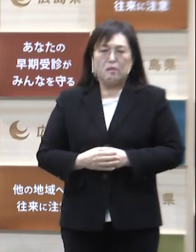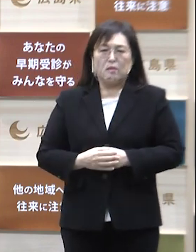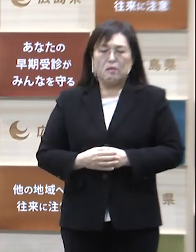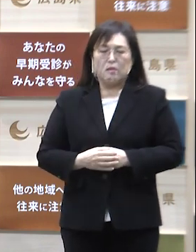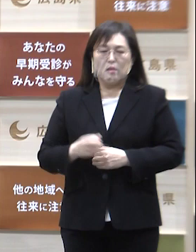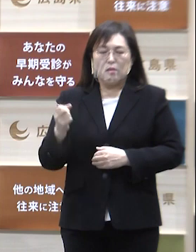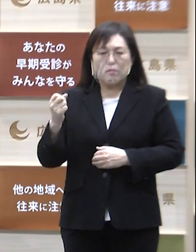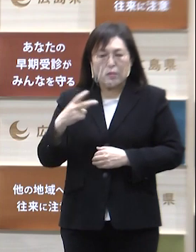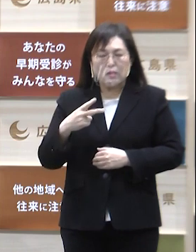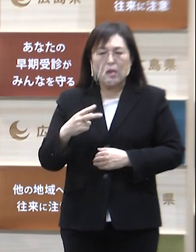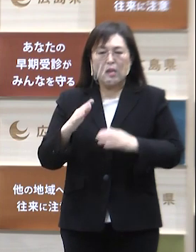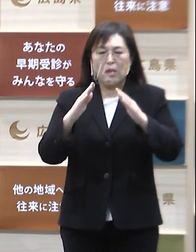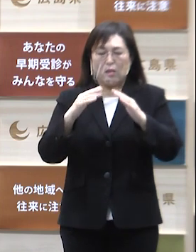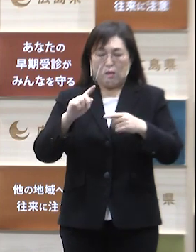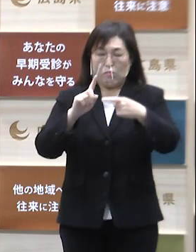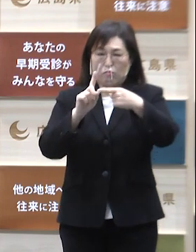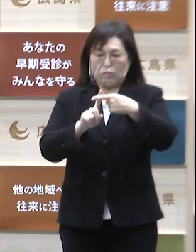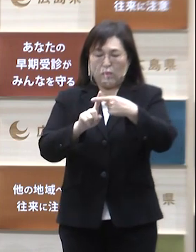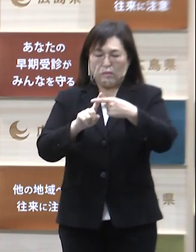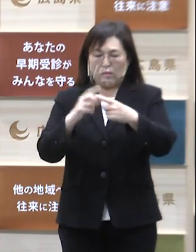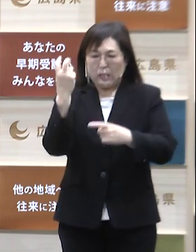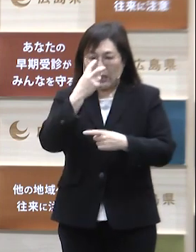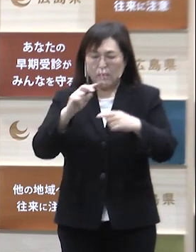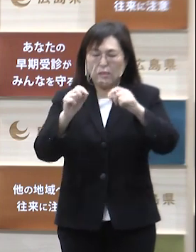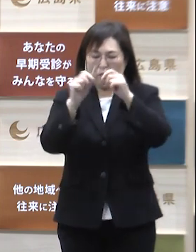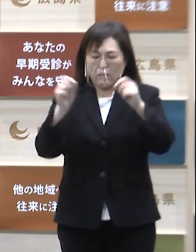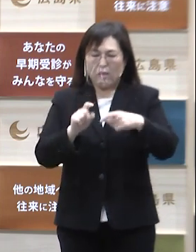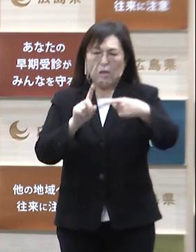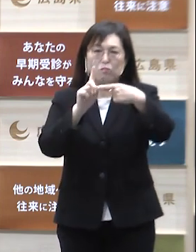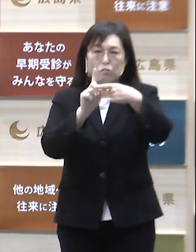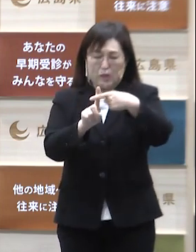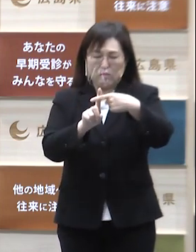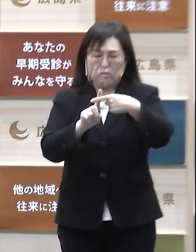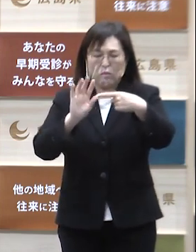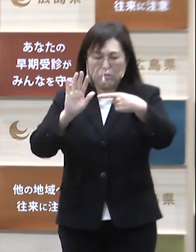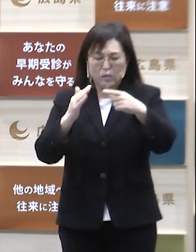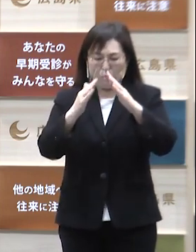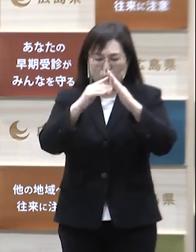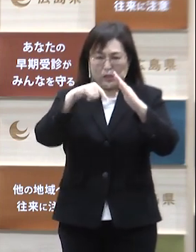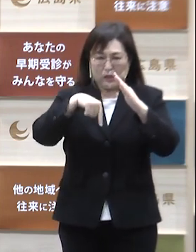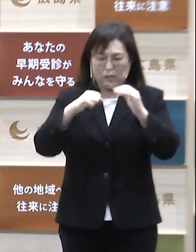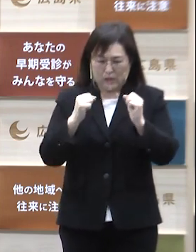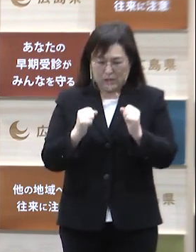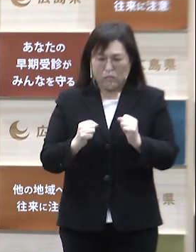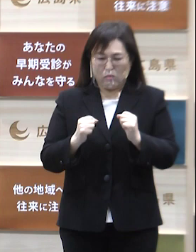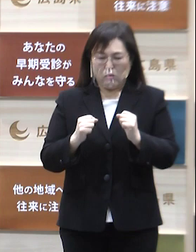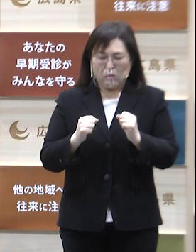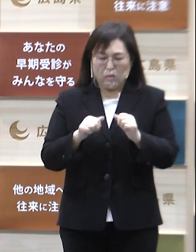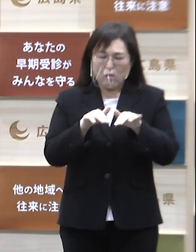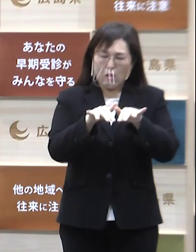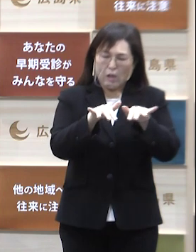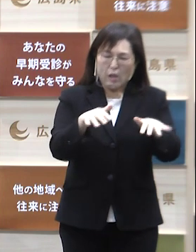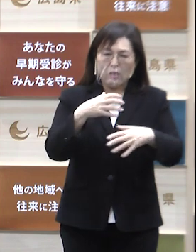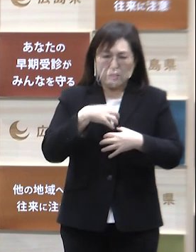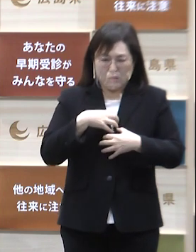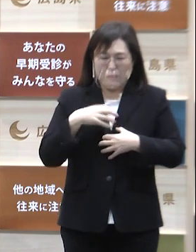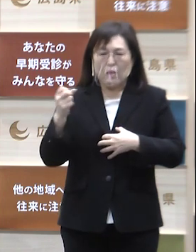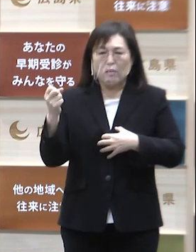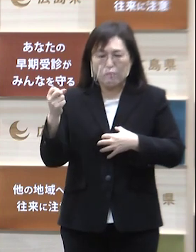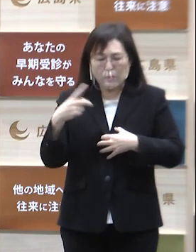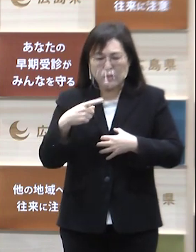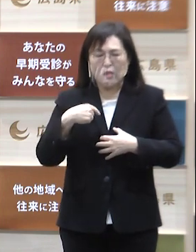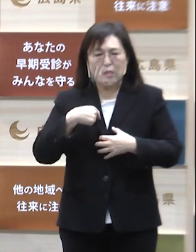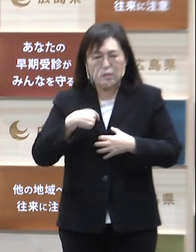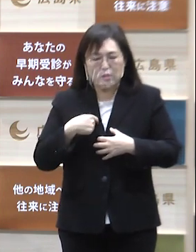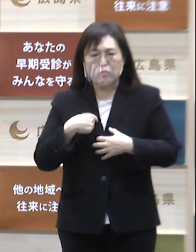感染が心配だという方もいらっしゃるんですけど、これも検査をしなければ気づかずにですね、家族の感染をさせる、可